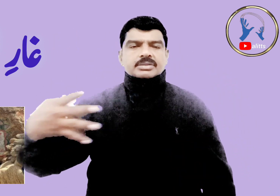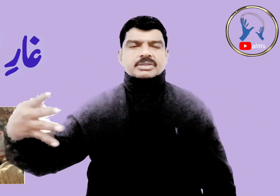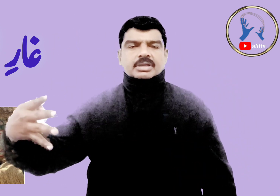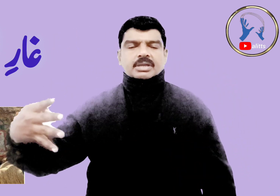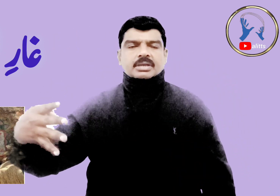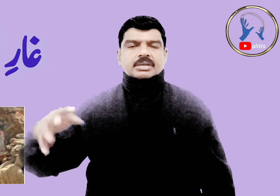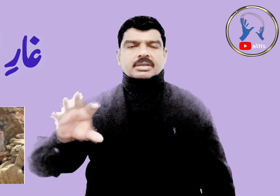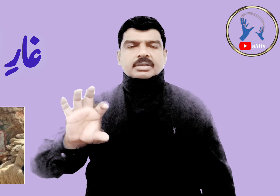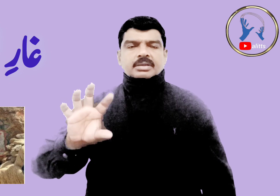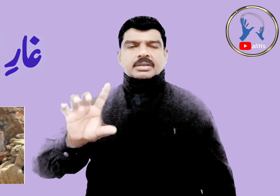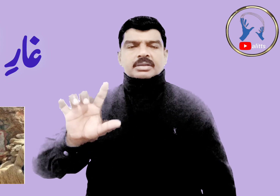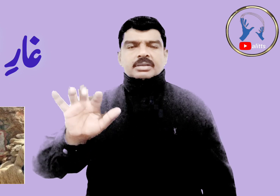जाला